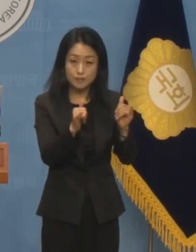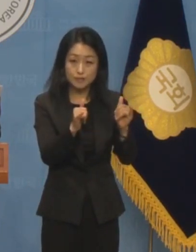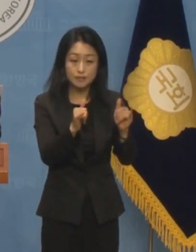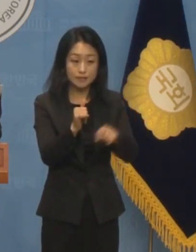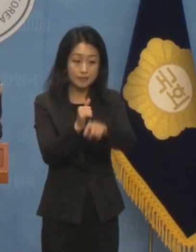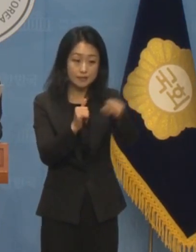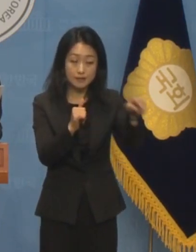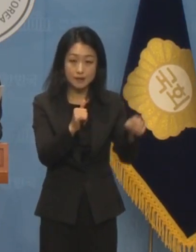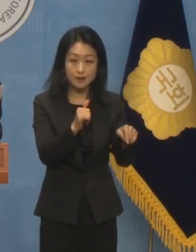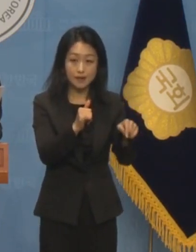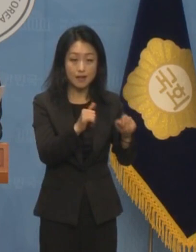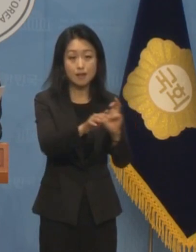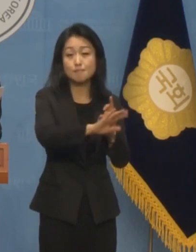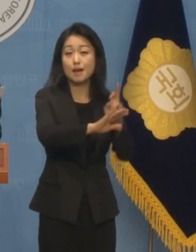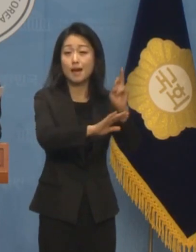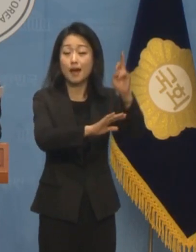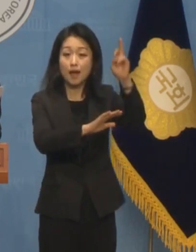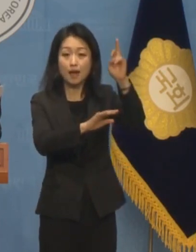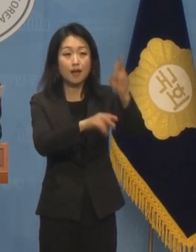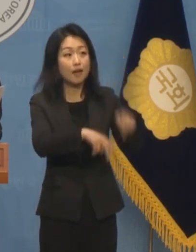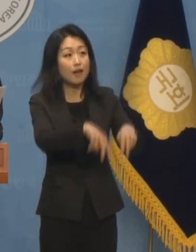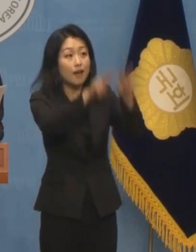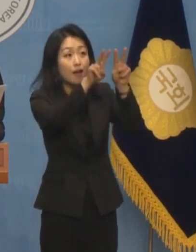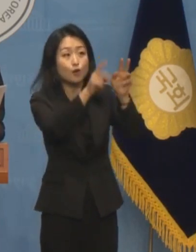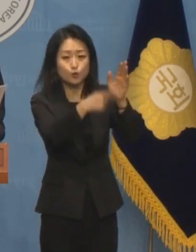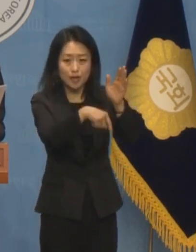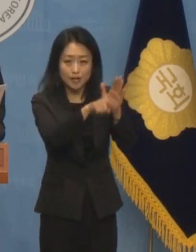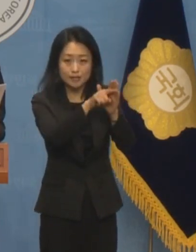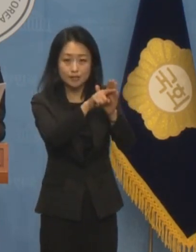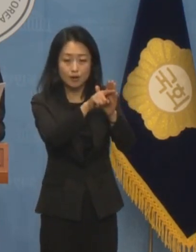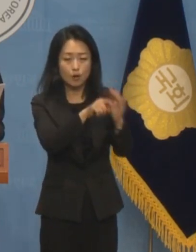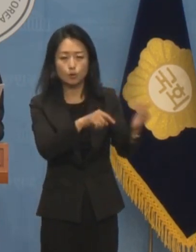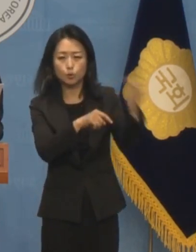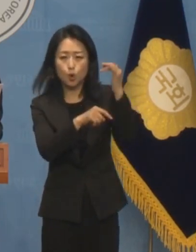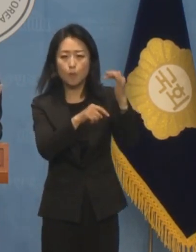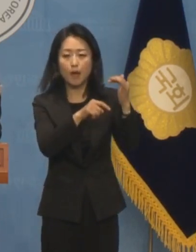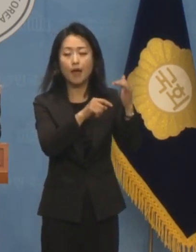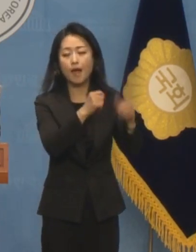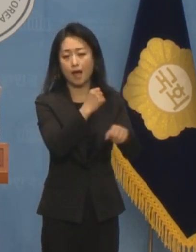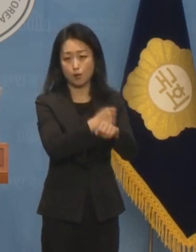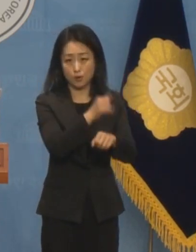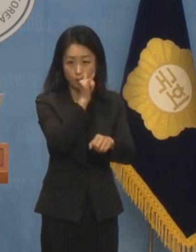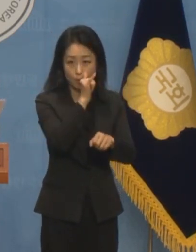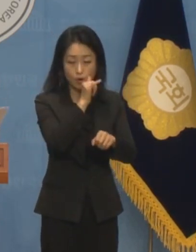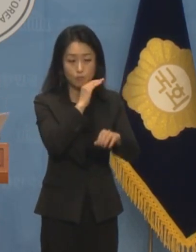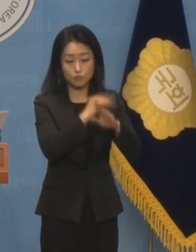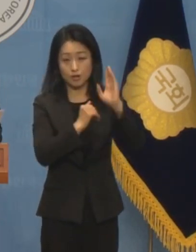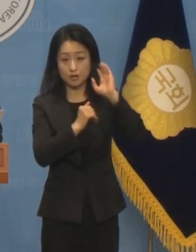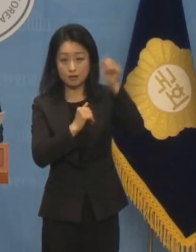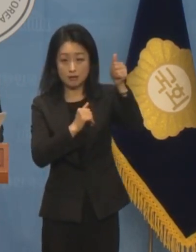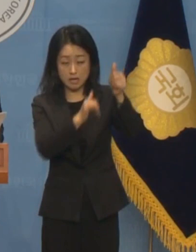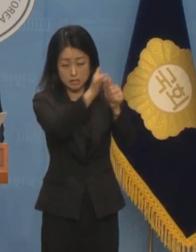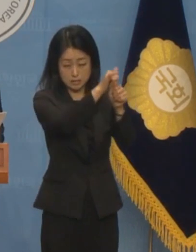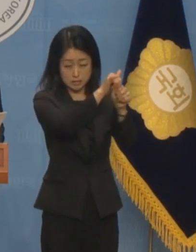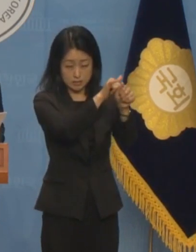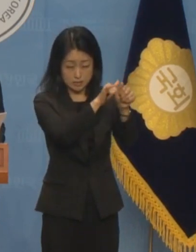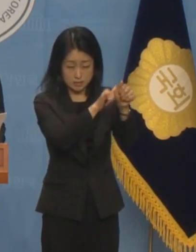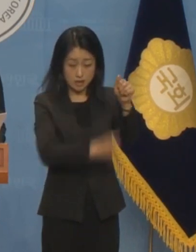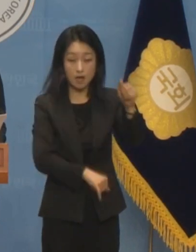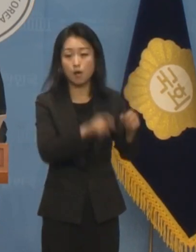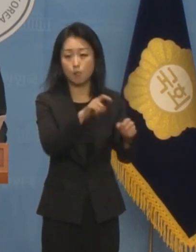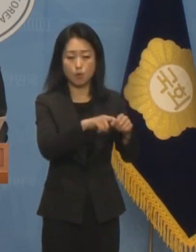위해 다양한 도발에 나서고 있고 한편으로는 김정은 우상화 작업에도 착수한 것으로 보입니다.